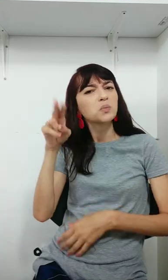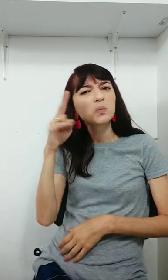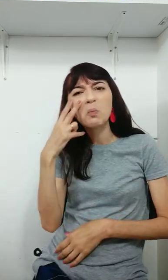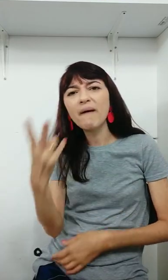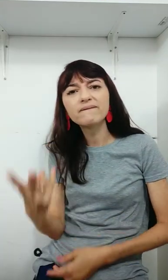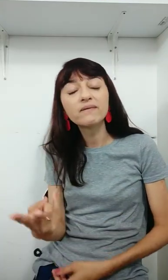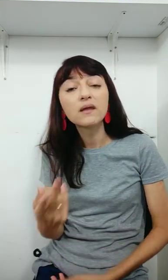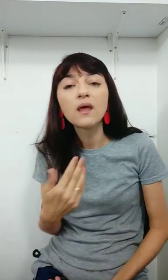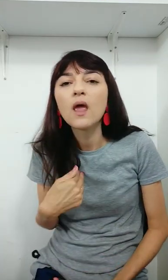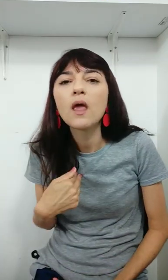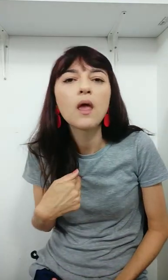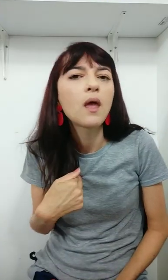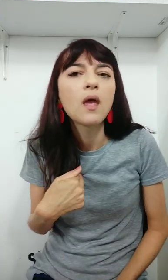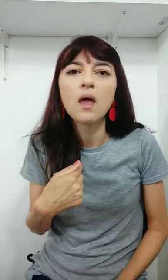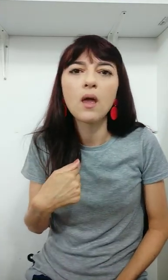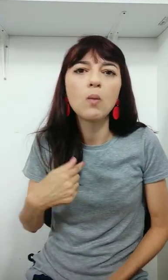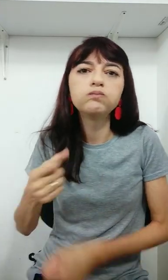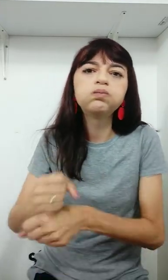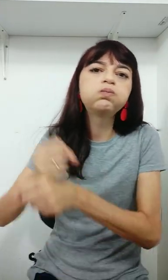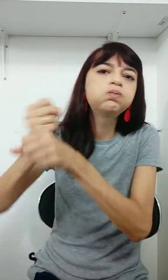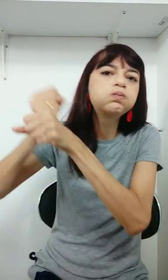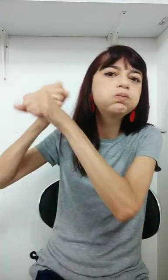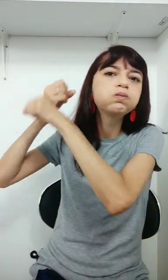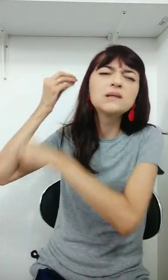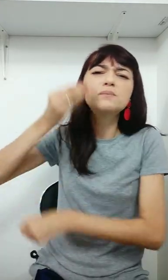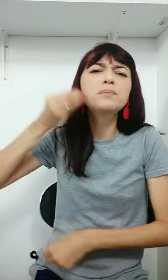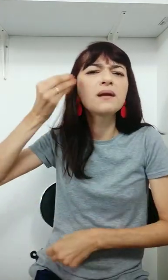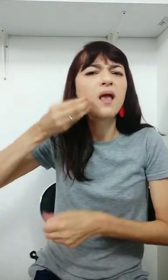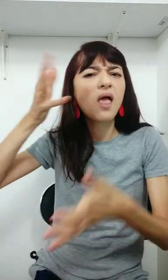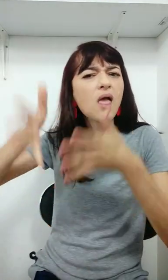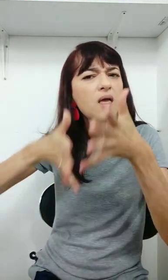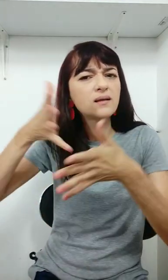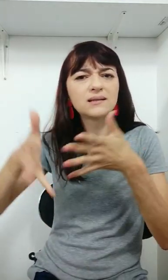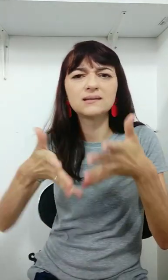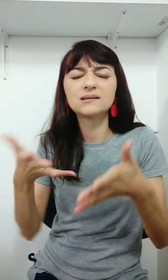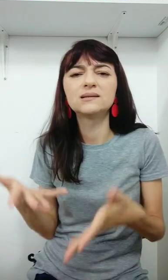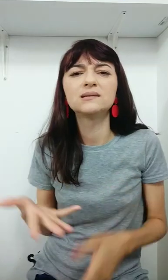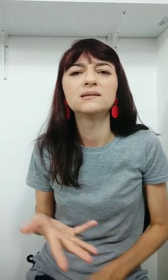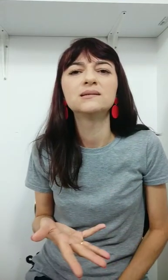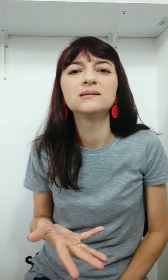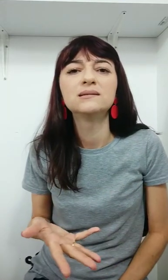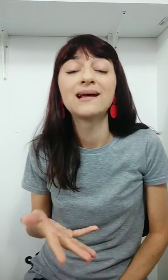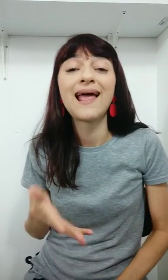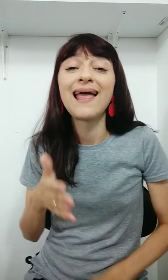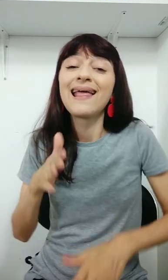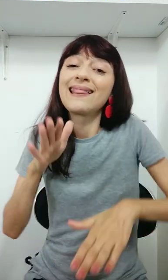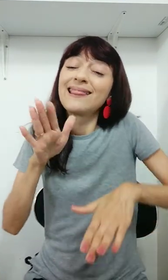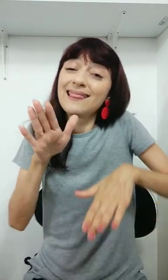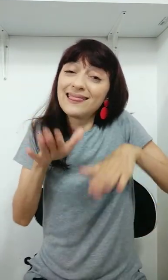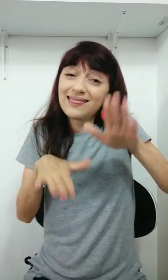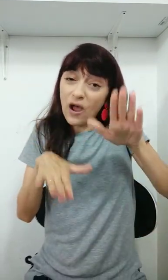vem mais uma pessoa aprender Libras, que chato. Gente, eu nunca vi nenhum surdo falar isso, muito pelo contrário,